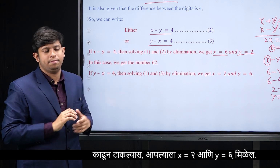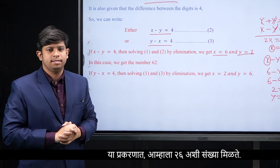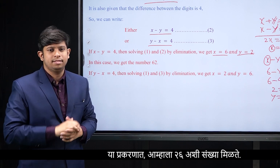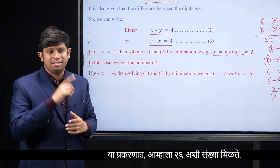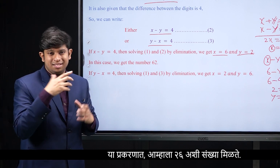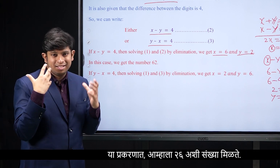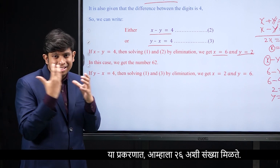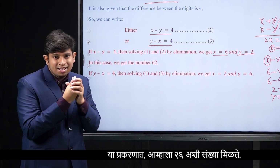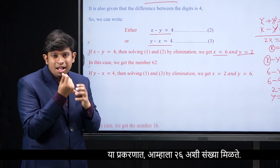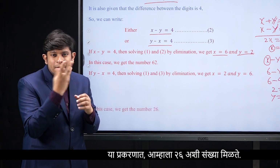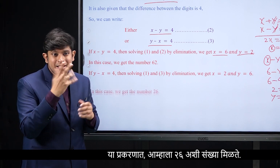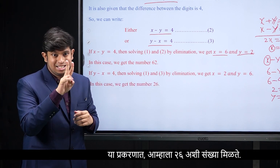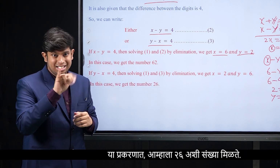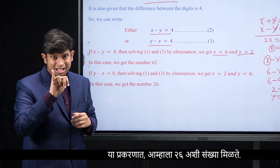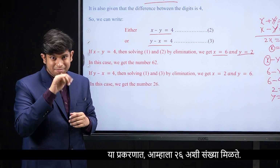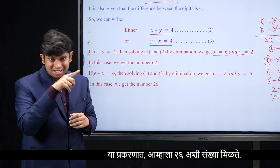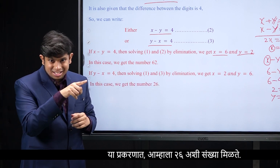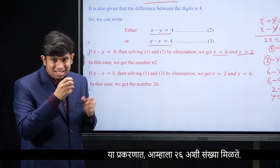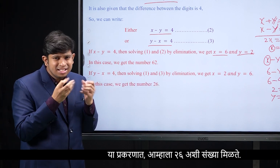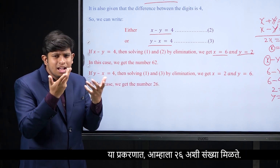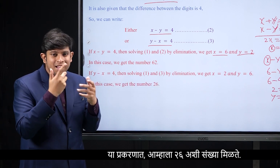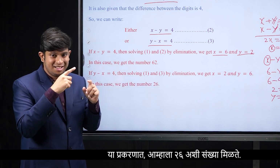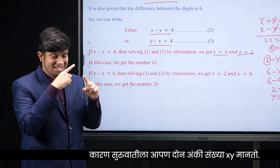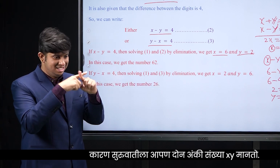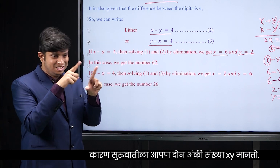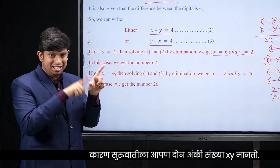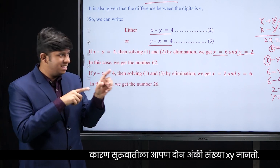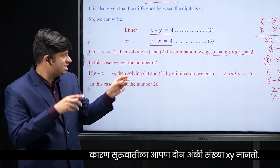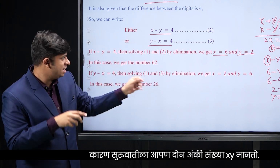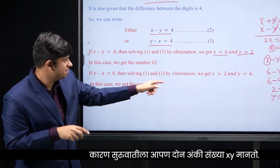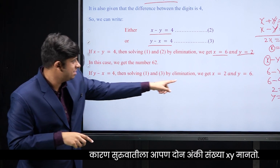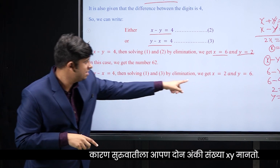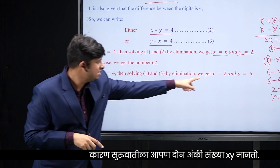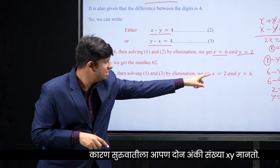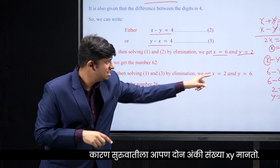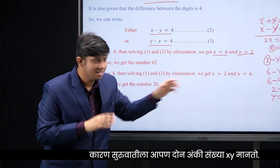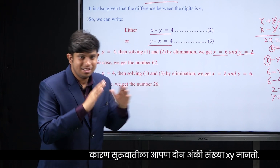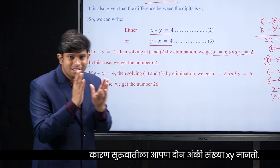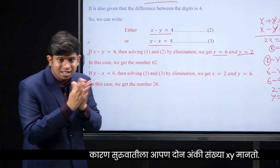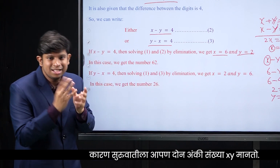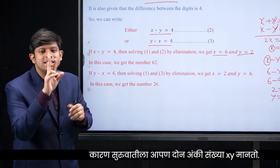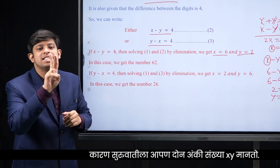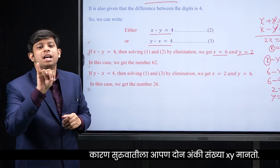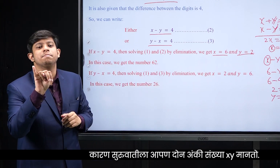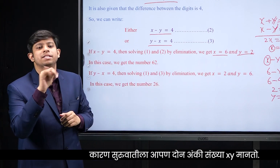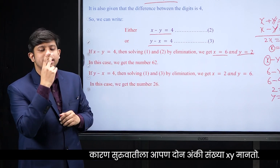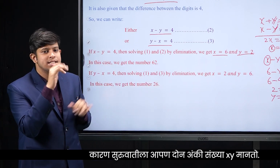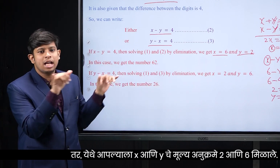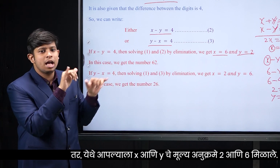या प्रकरणात आम्हाला 26 अशी संख्या मिळते, कारण सुरुवातीला आपण 2 अंकी संख्या xy मानतो. तर